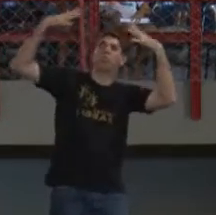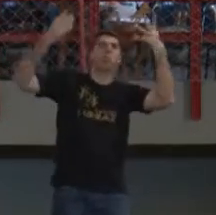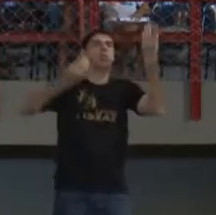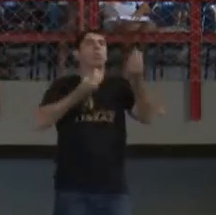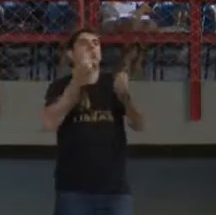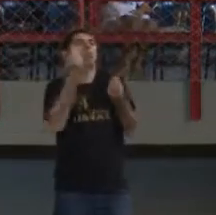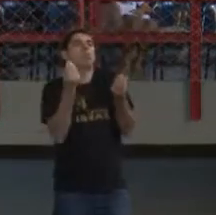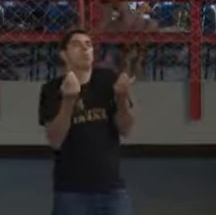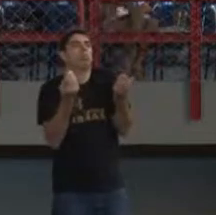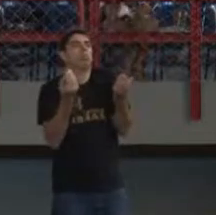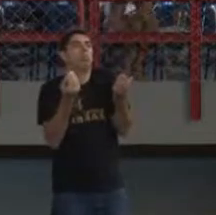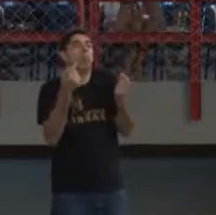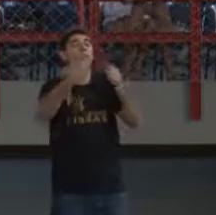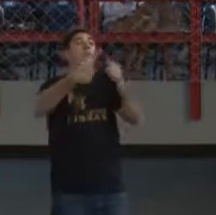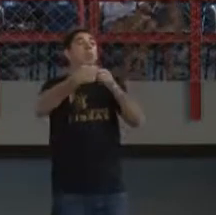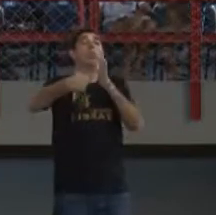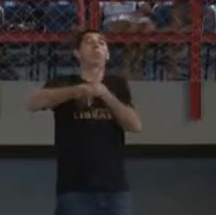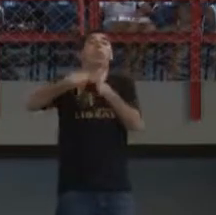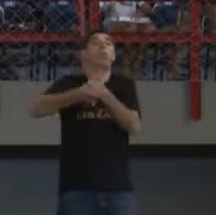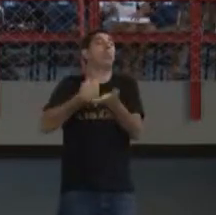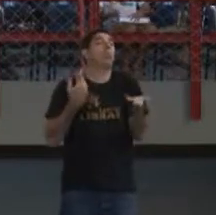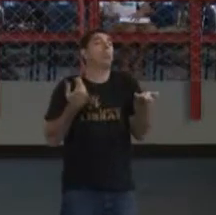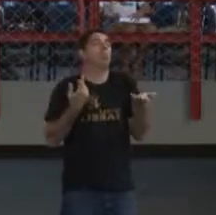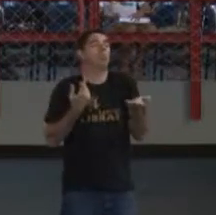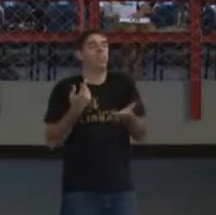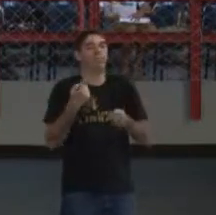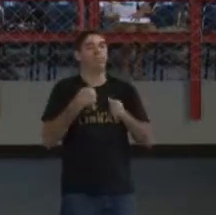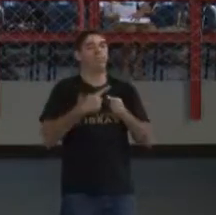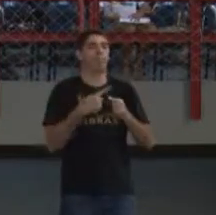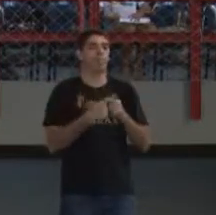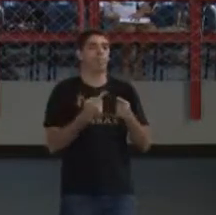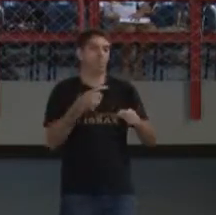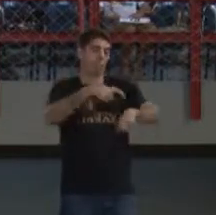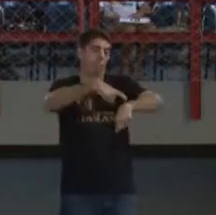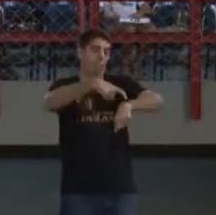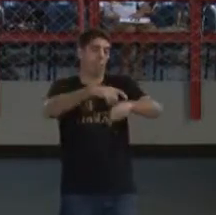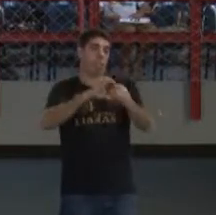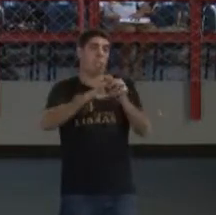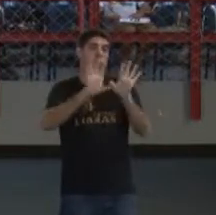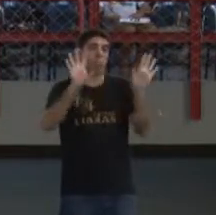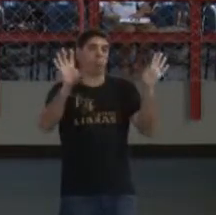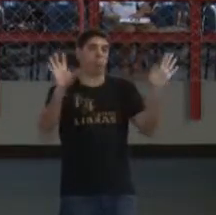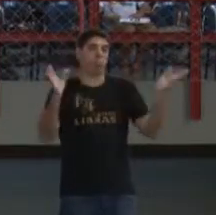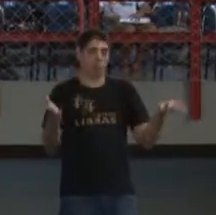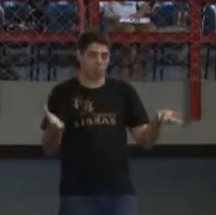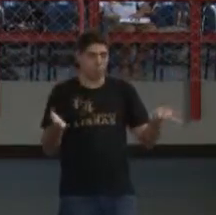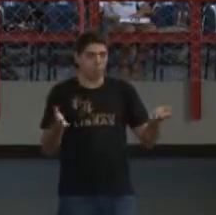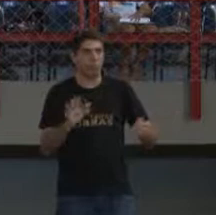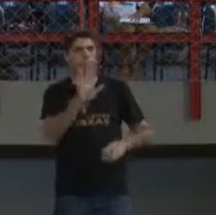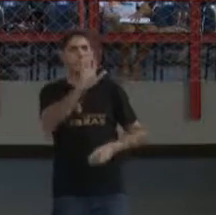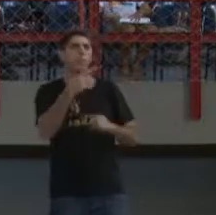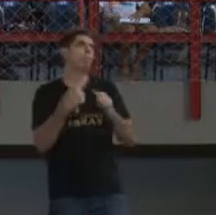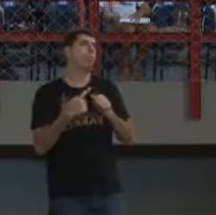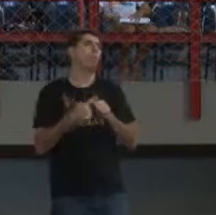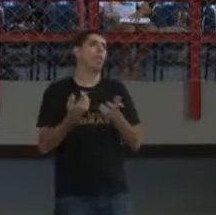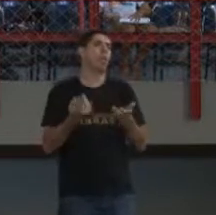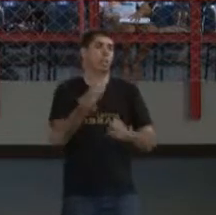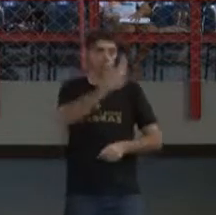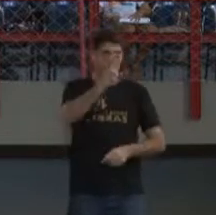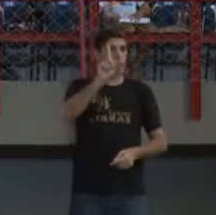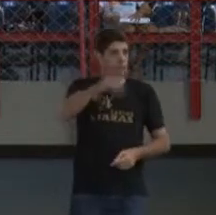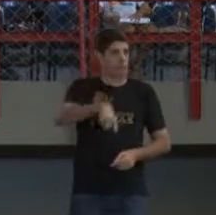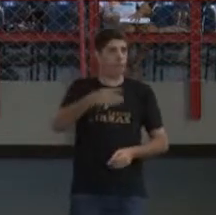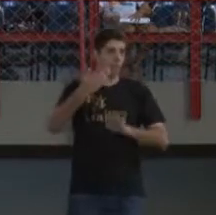tinham nada para fazer. Isso se chamava, na época, status